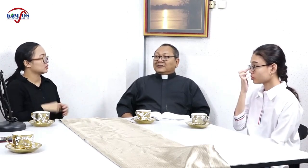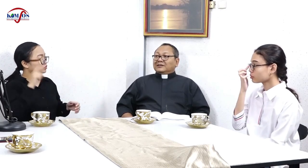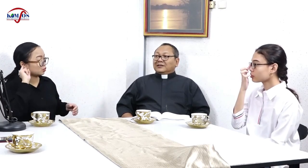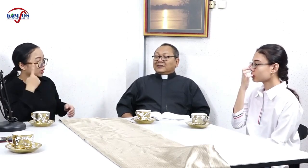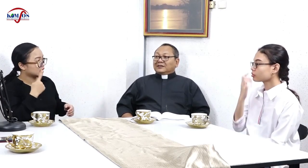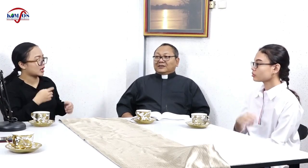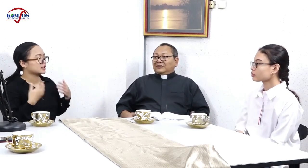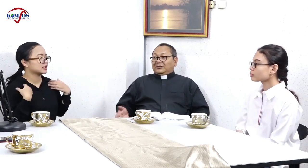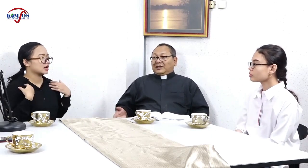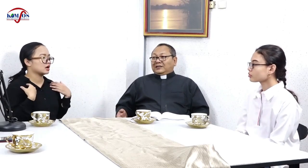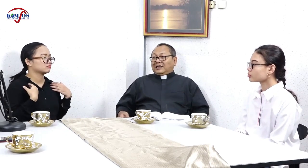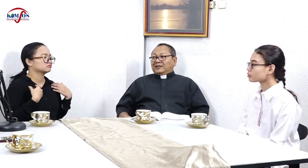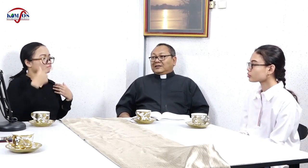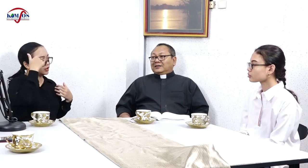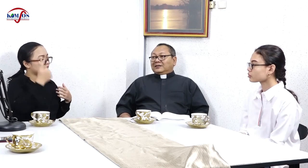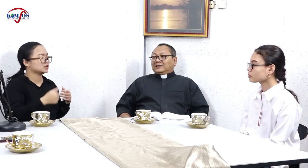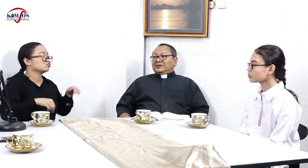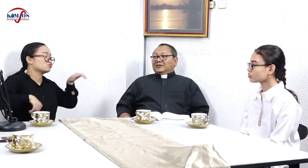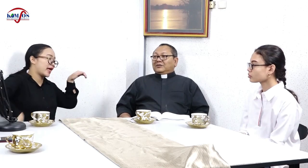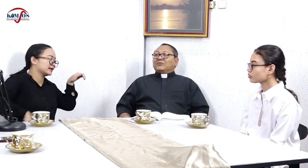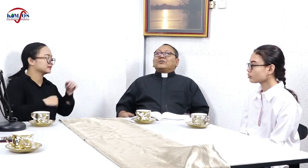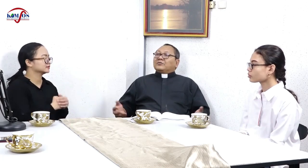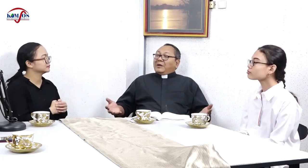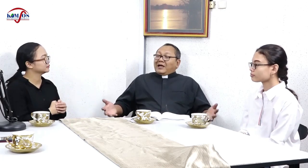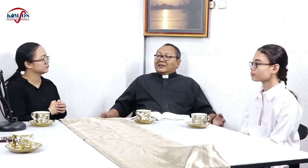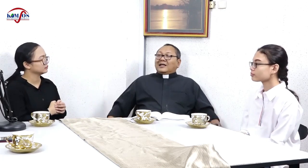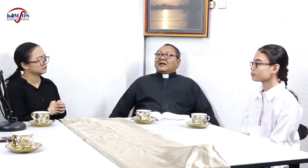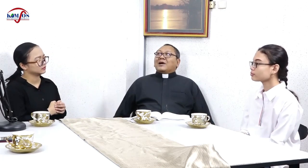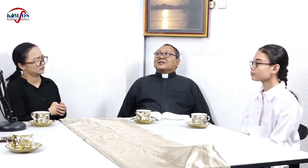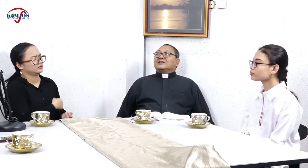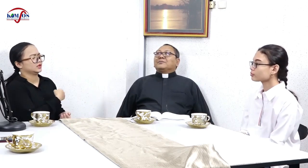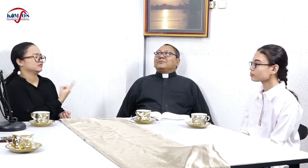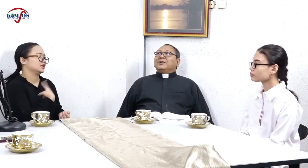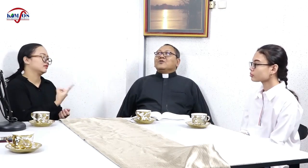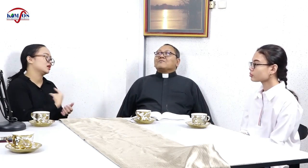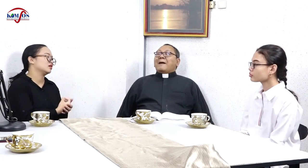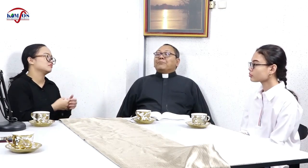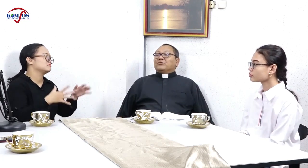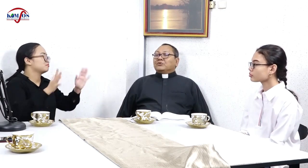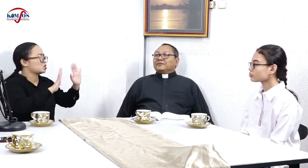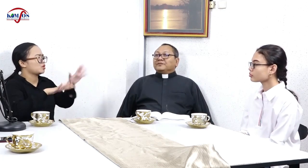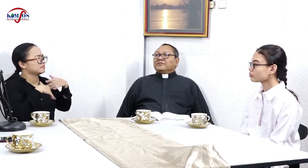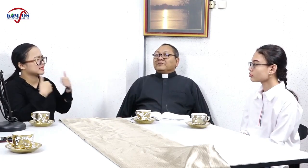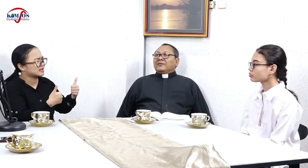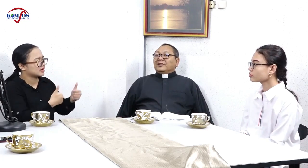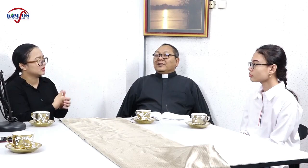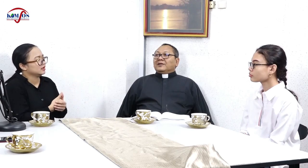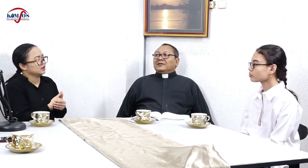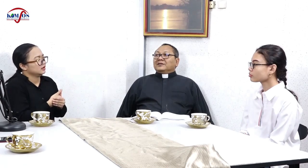Unair jadi itu hal yang memang kita yang masih belum mampu